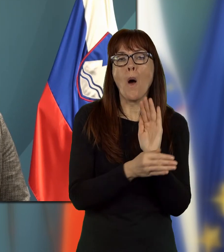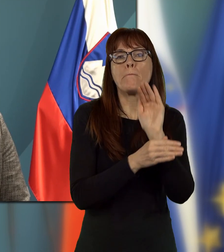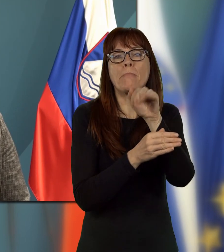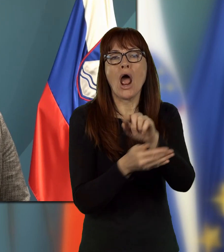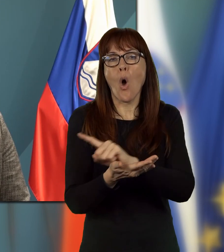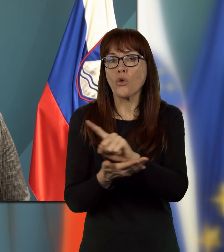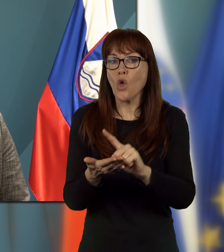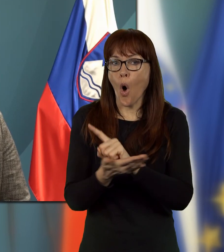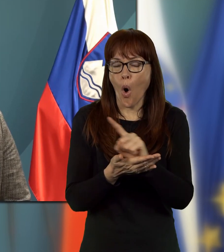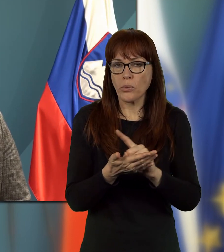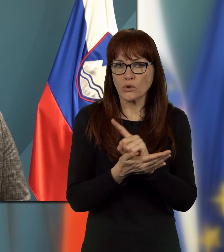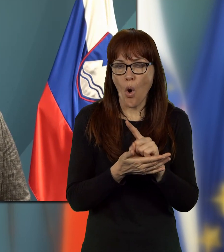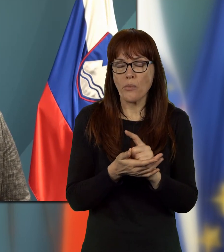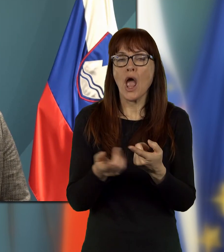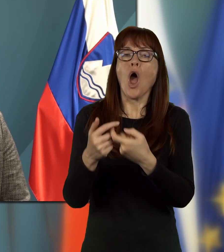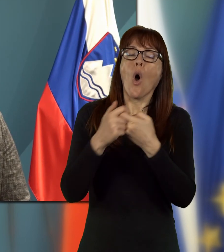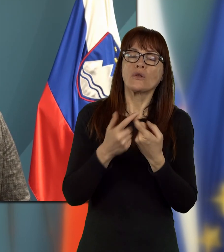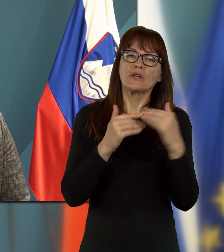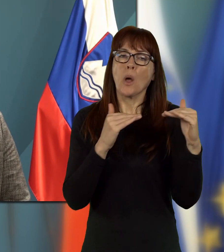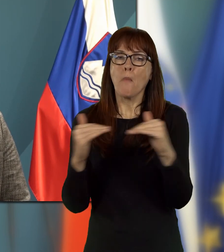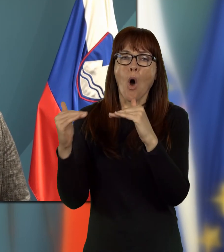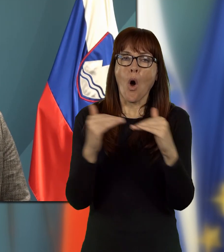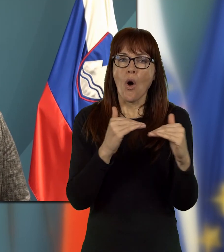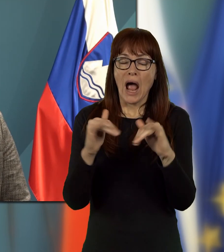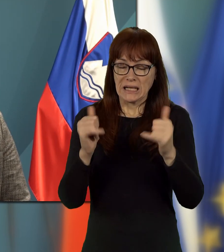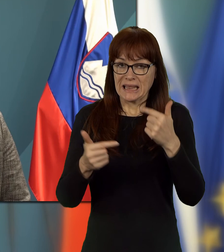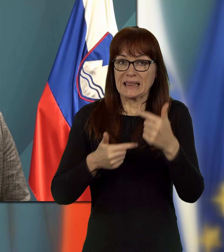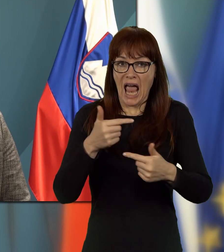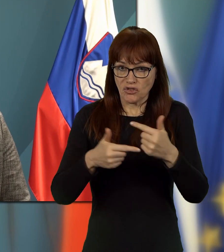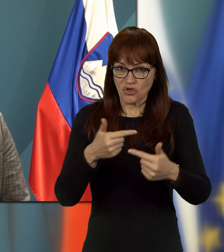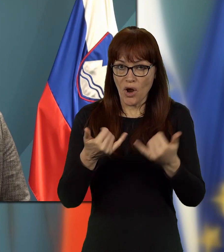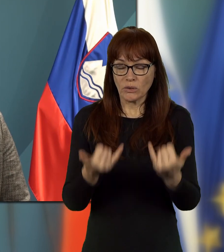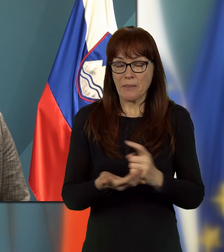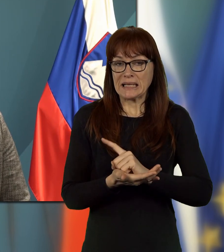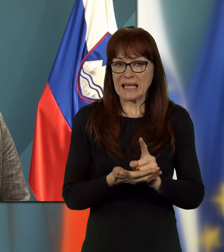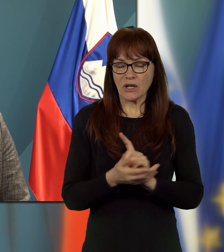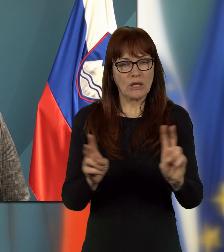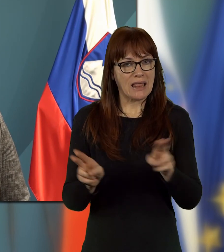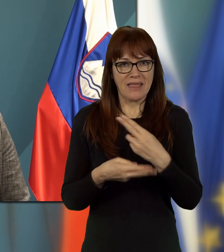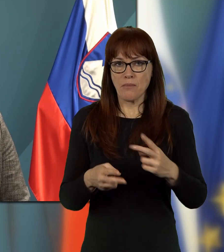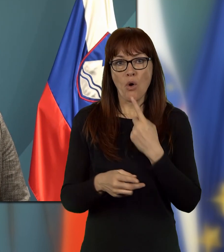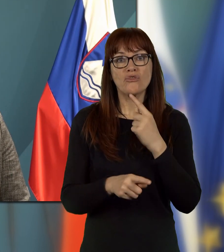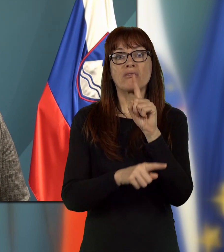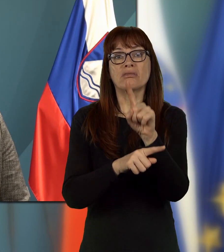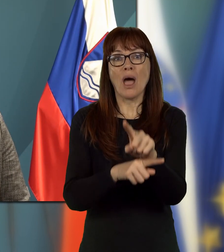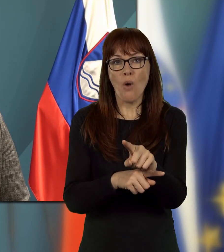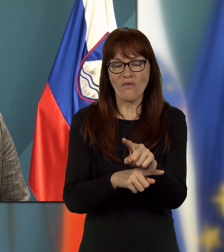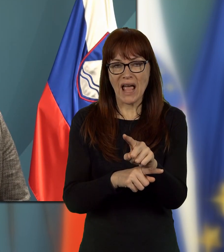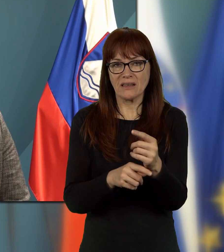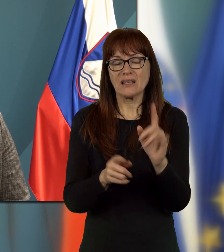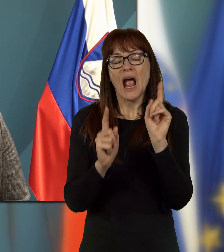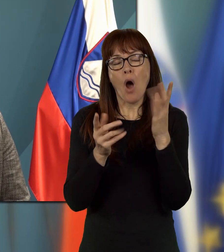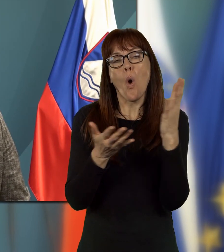bo prehodno obdobje, pa je odvisno od pogajanj, ki tečejo in je v tem trenutku nemogoče